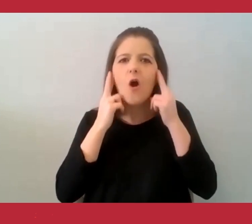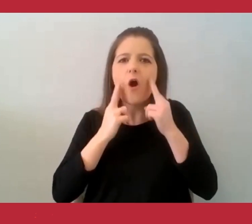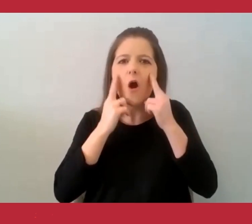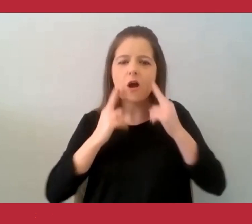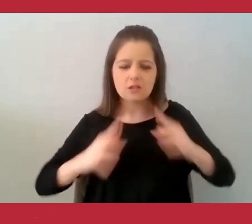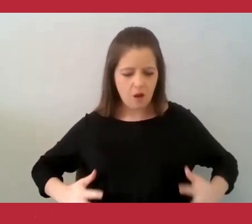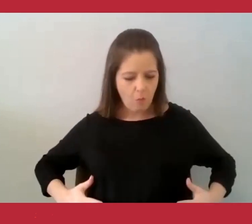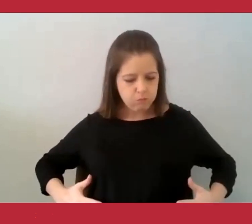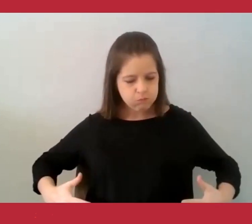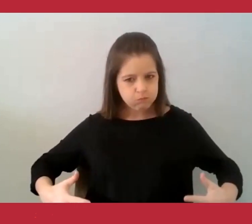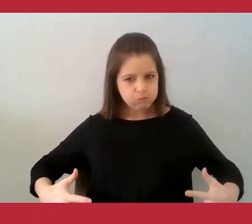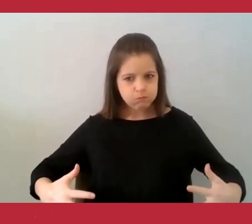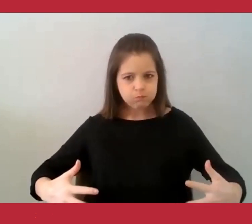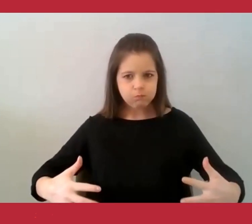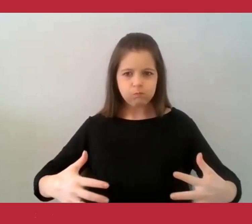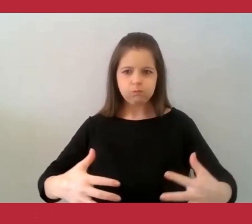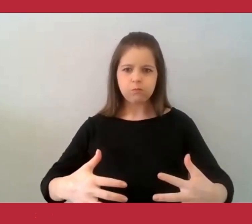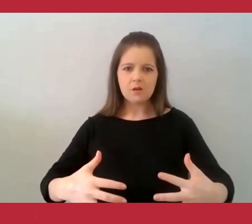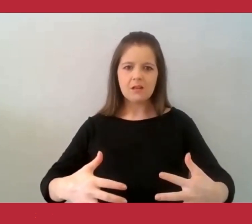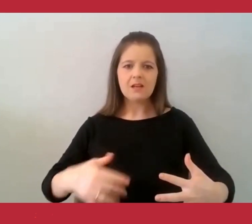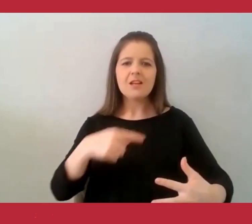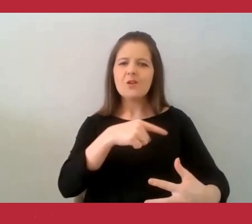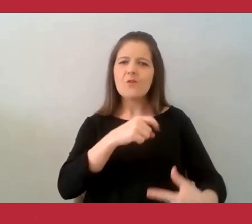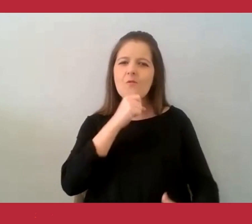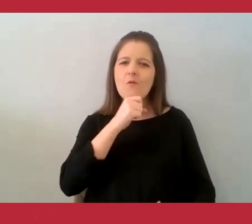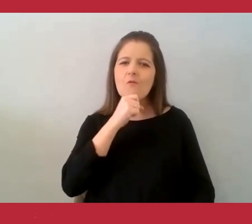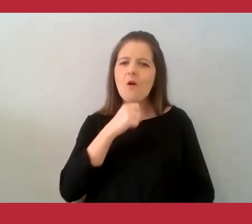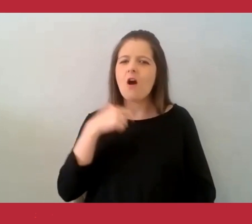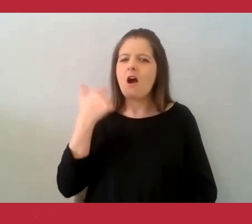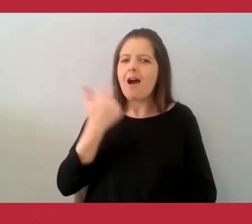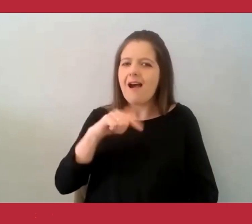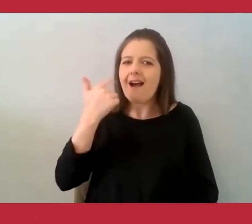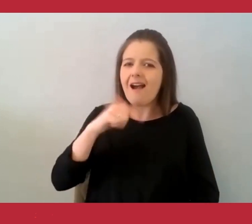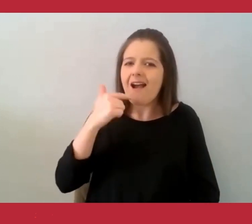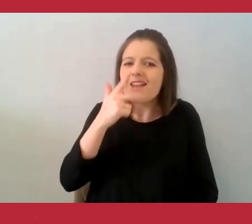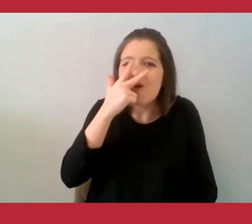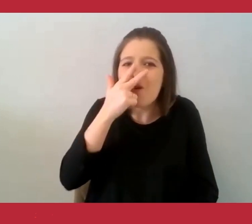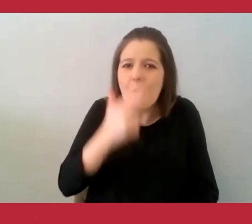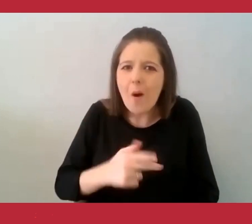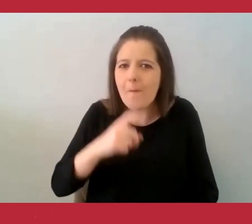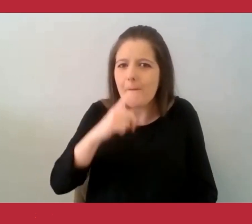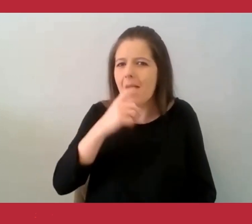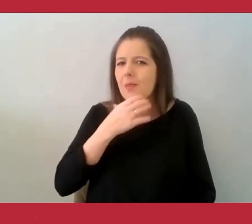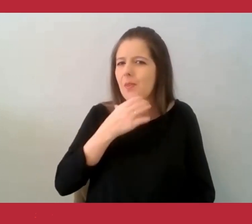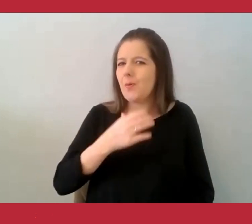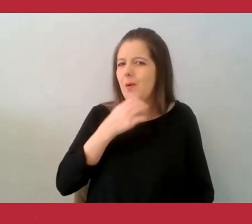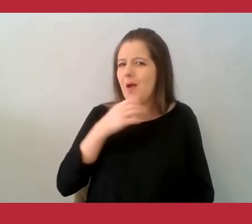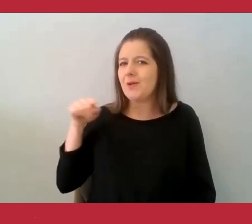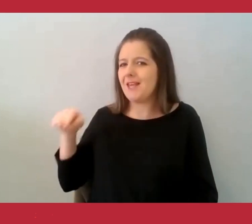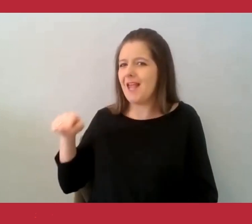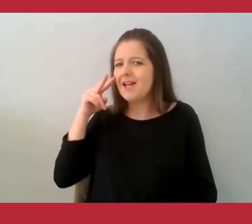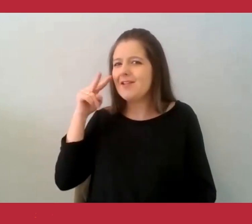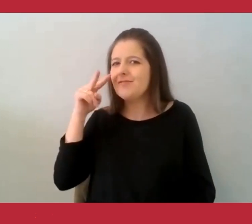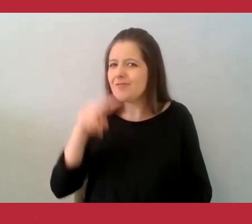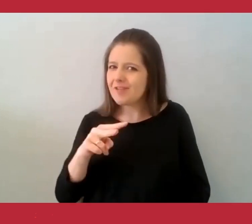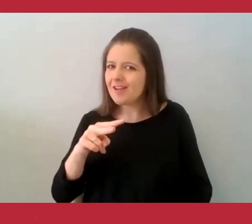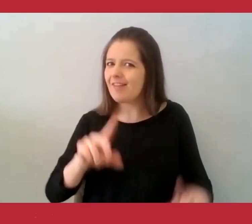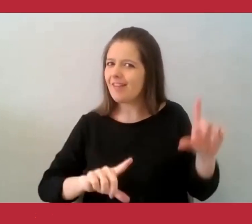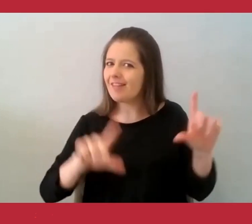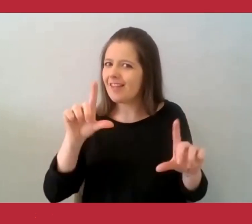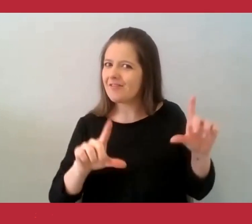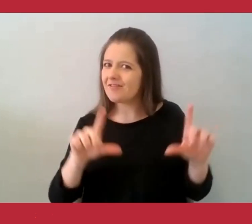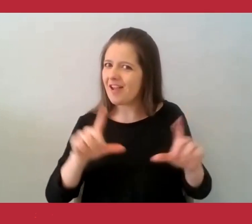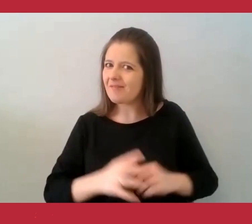barrigona e soltou uma risada igual a dos papais do Wes na TV. Ho, ho, ho!